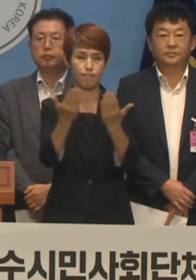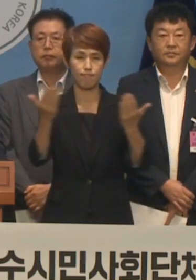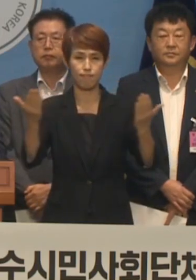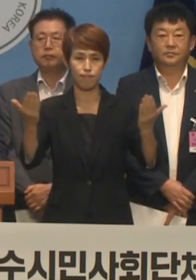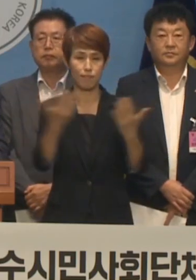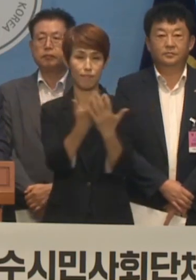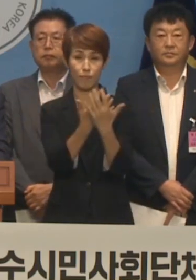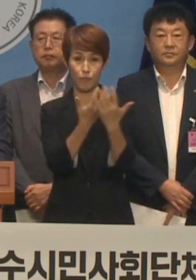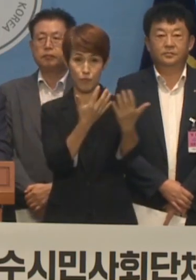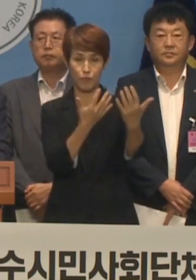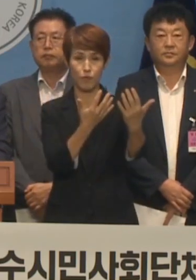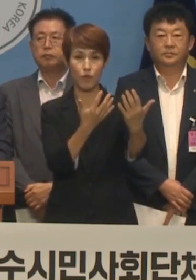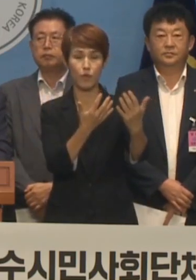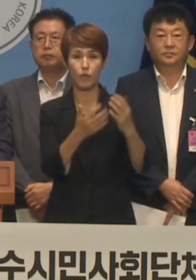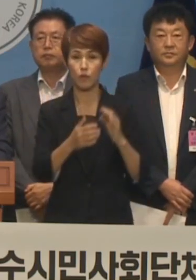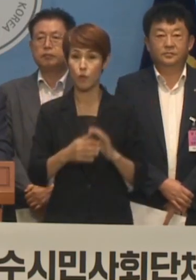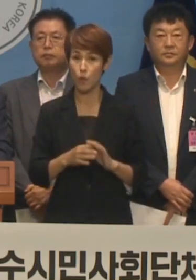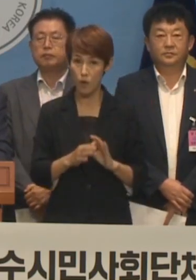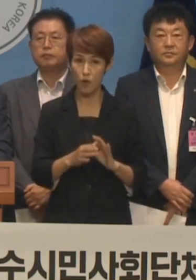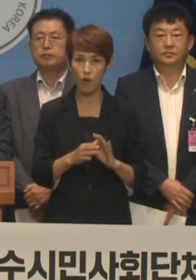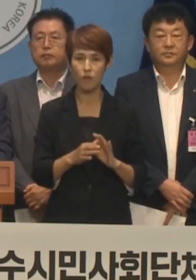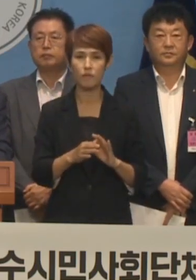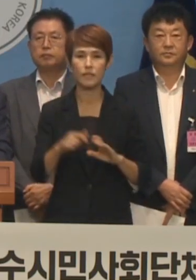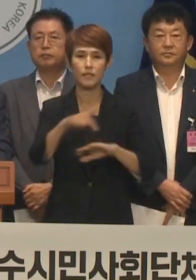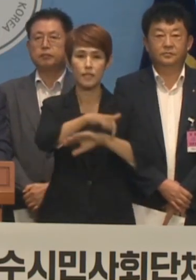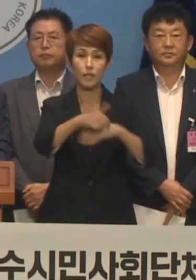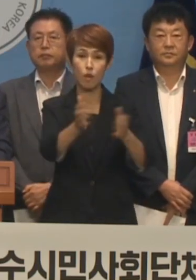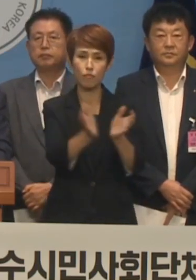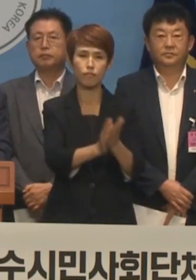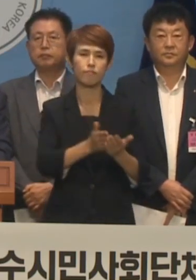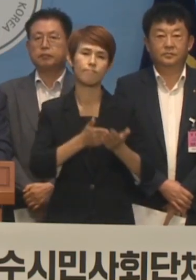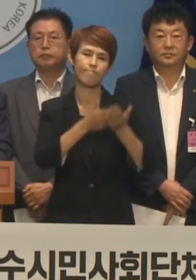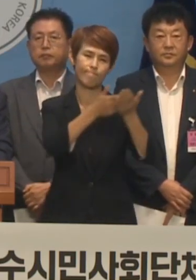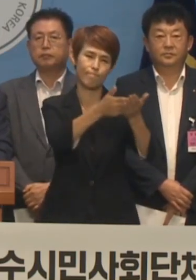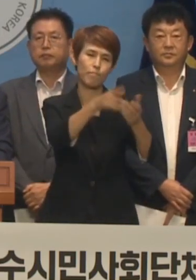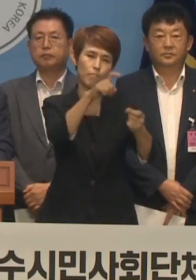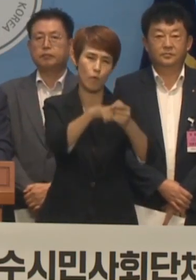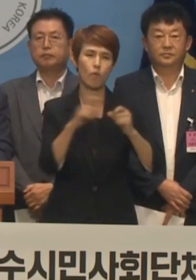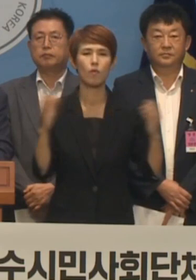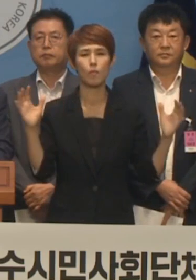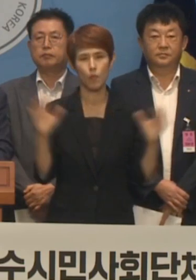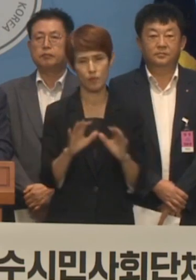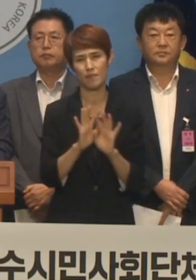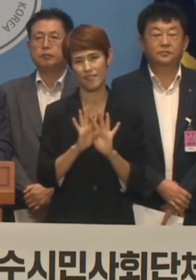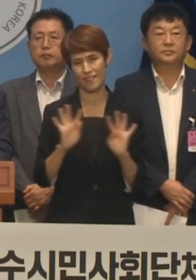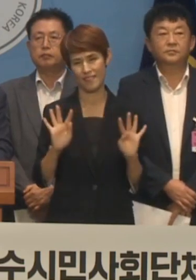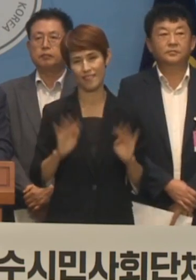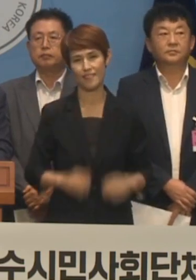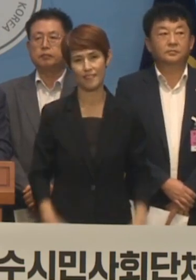관련해서 저희들이 기재부에 호소하기 위해서 이 자리에 지역분들이 모였습니다.